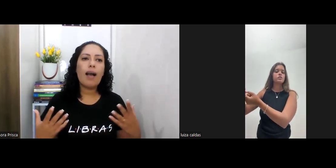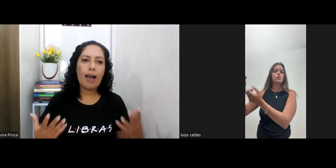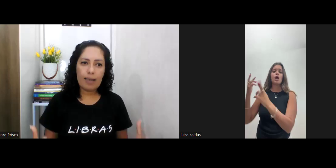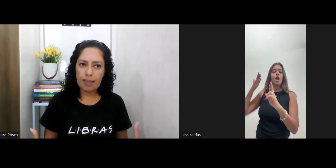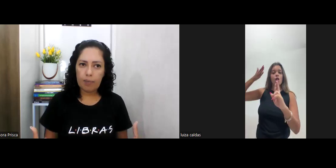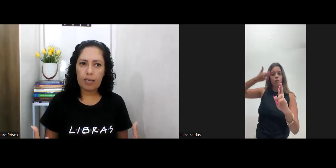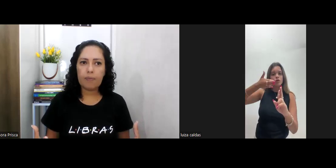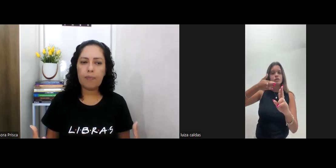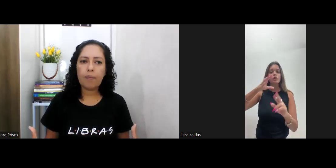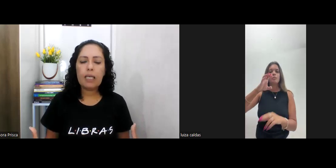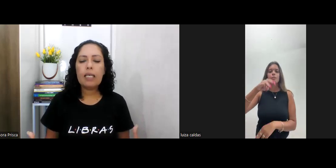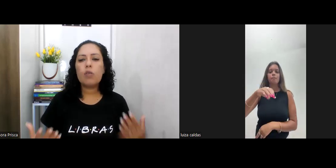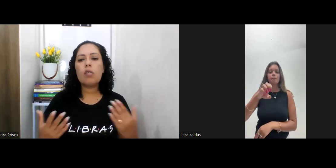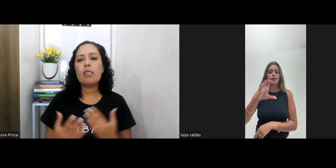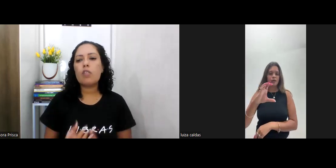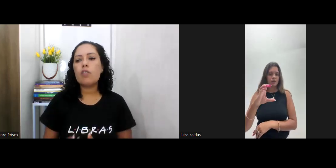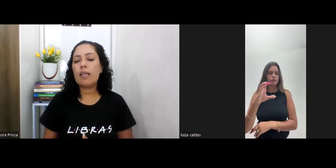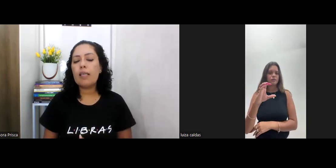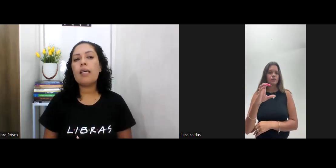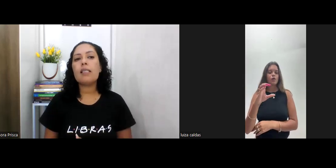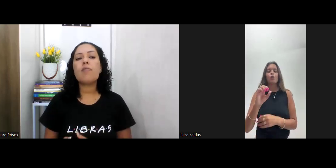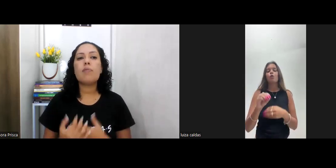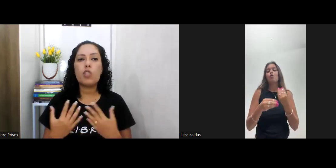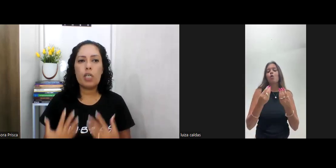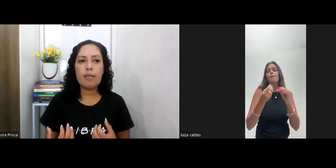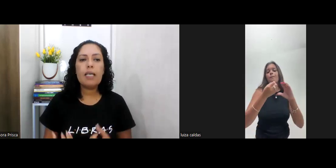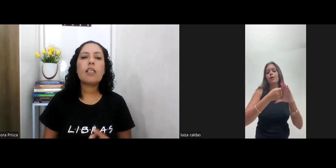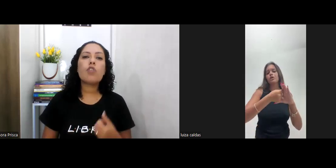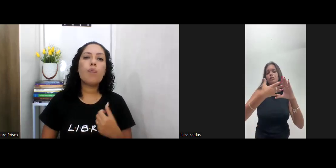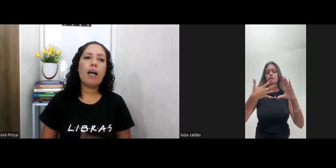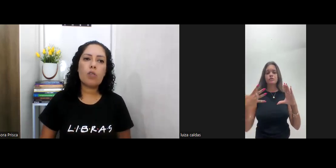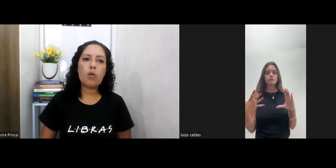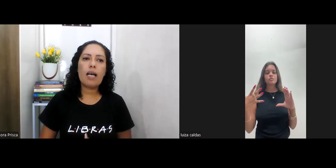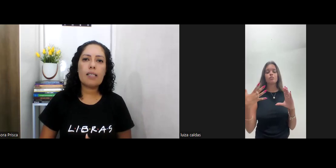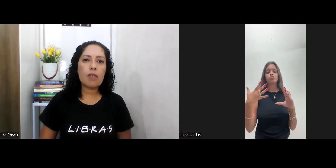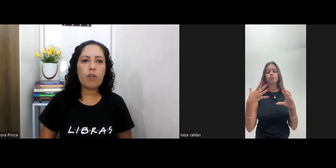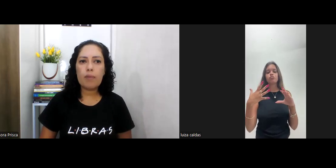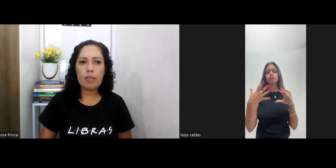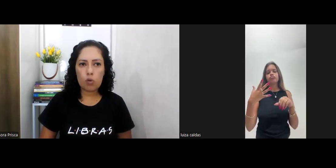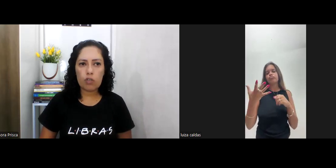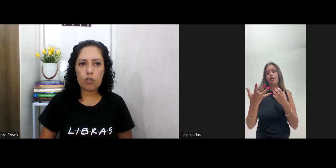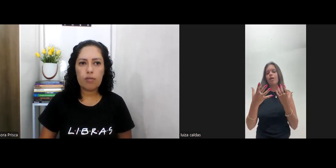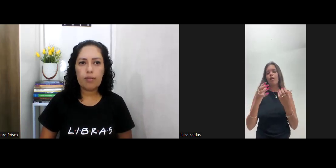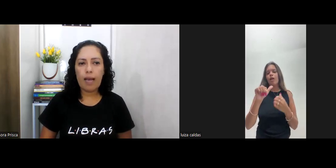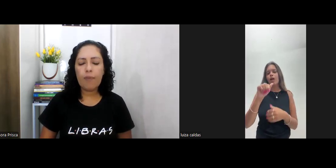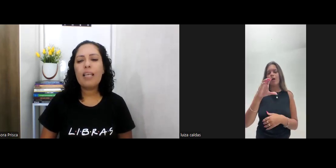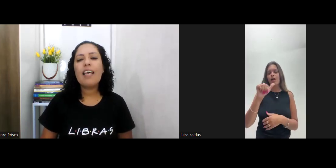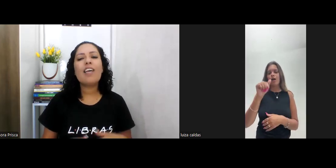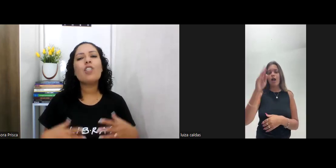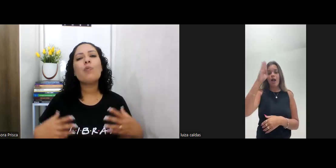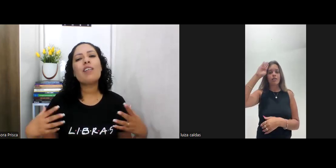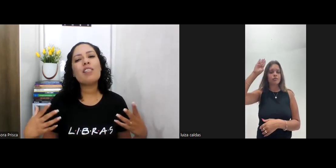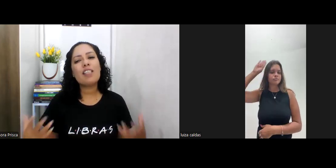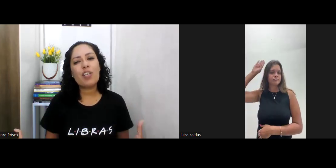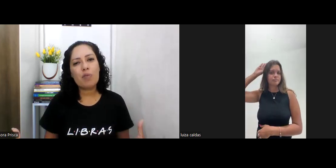extensão acadêmica. Então, se você tiver interesse, você me chama que eu te passo as informações, tá?